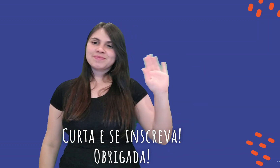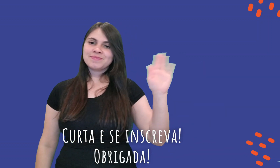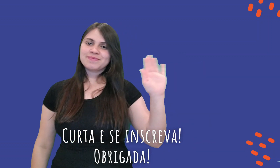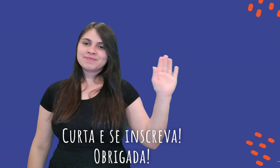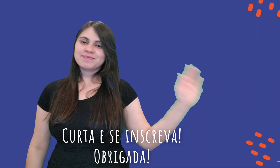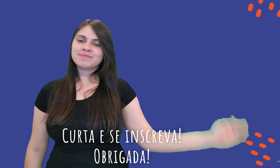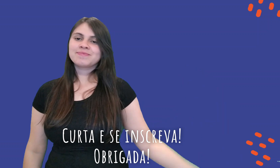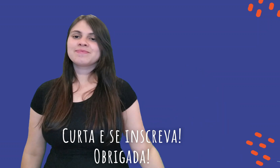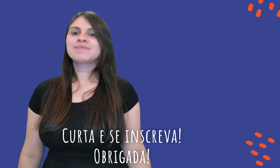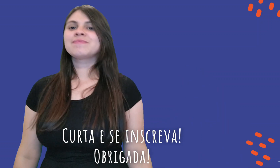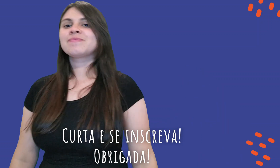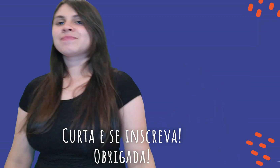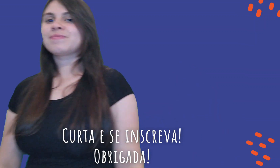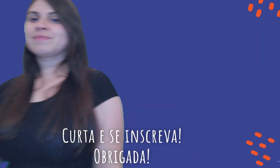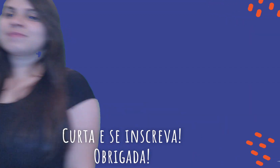pai h